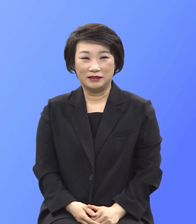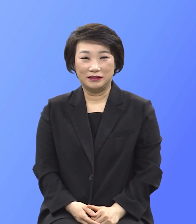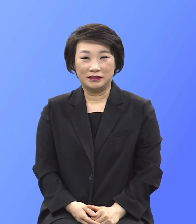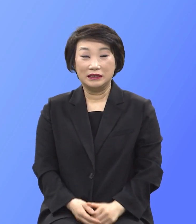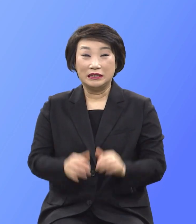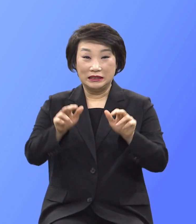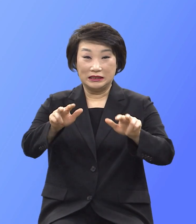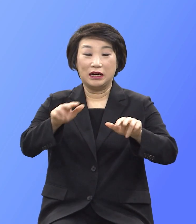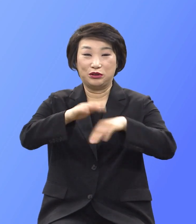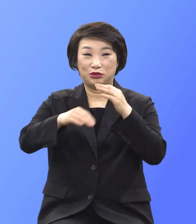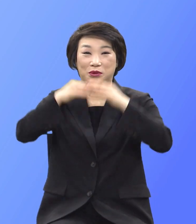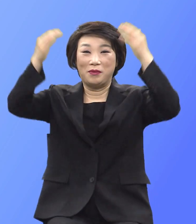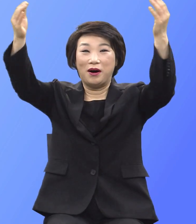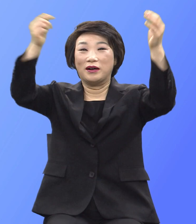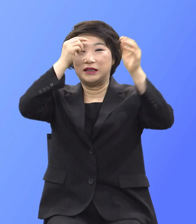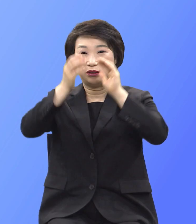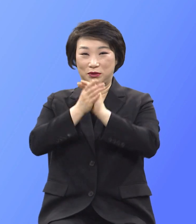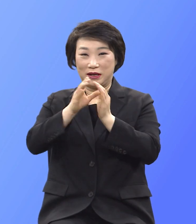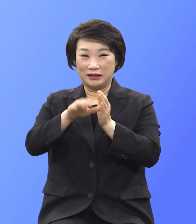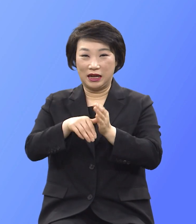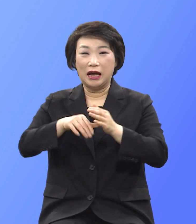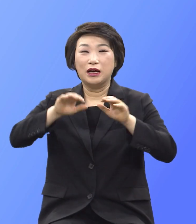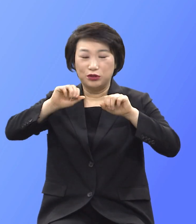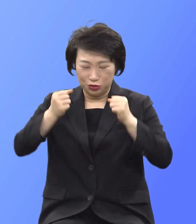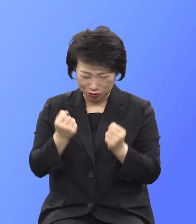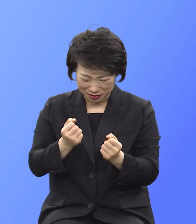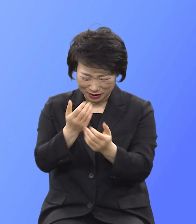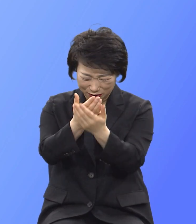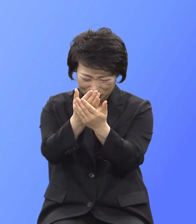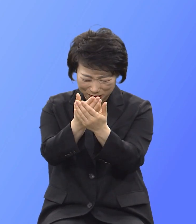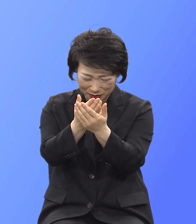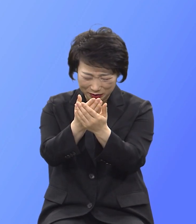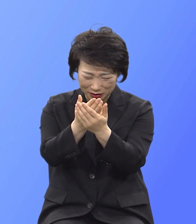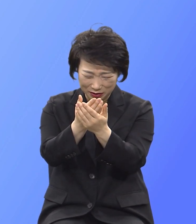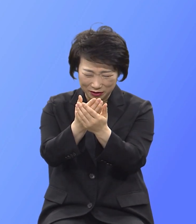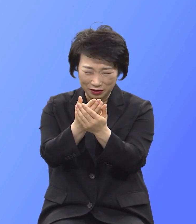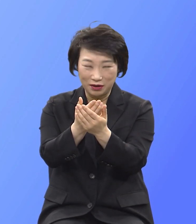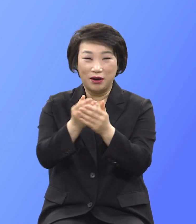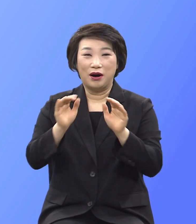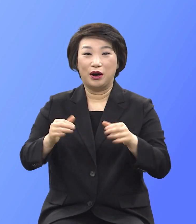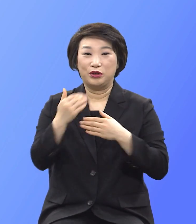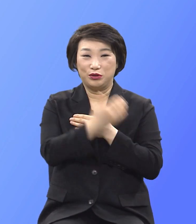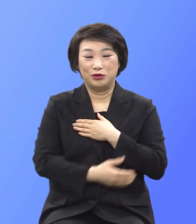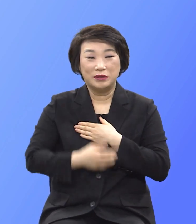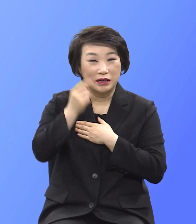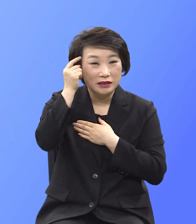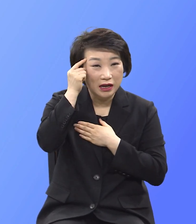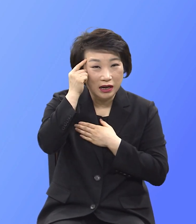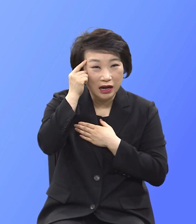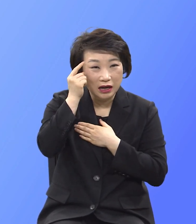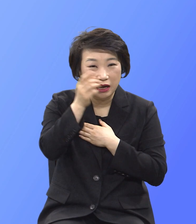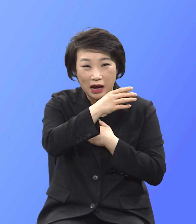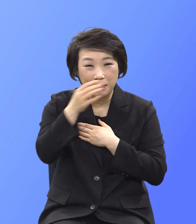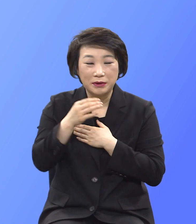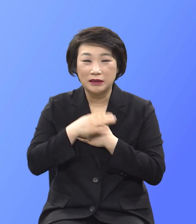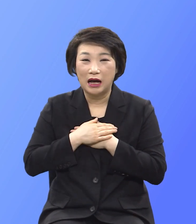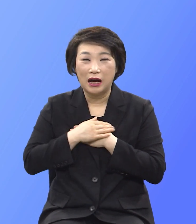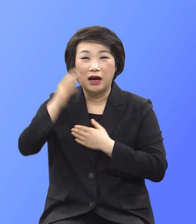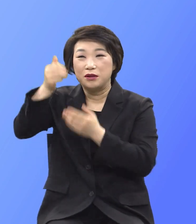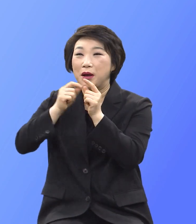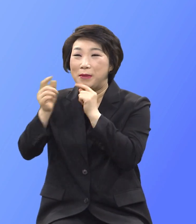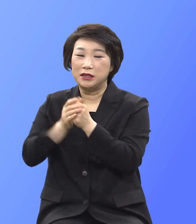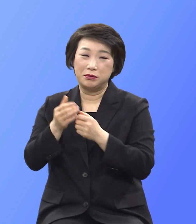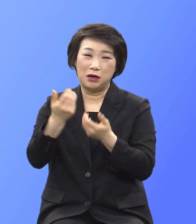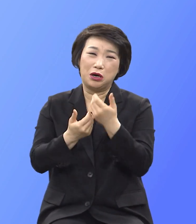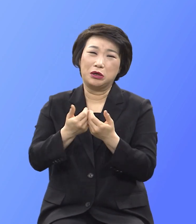두 손 번쩍 들고 순종하게 하소서. 육신의 생각이 감히 거스리지